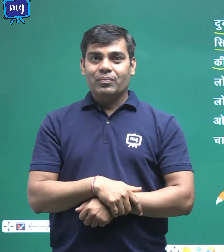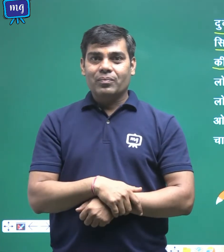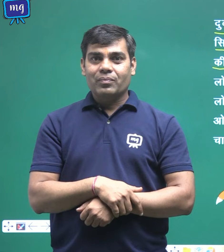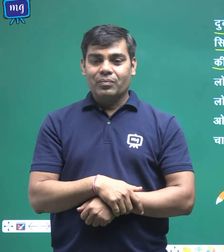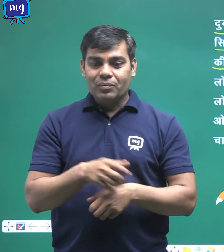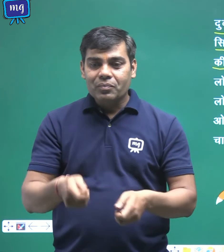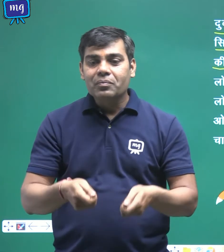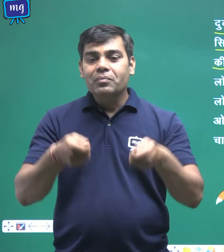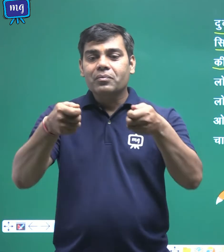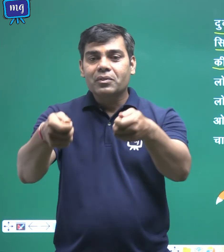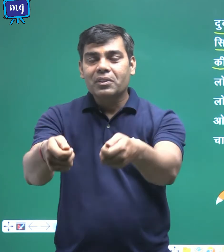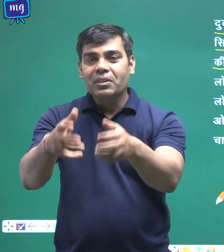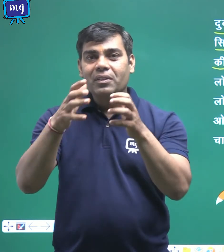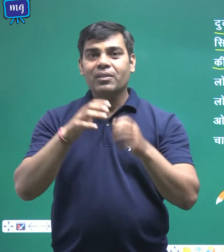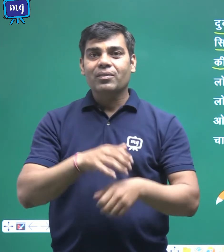दे दी।